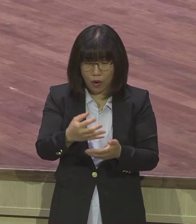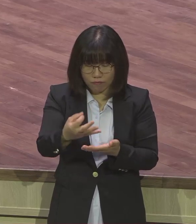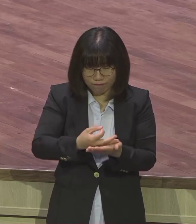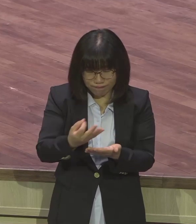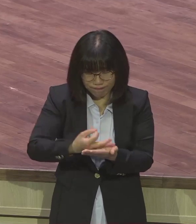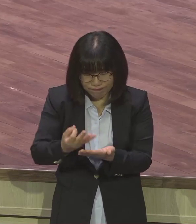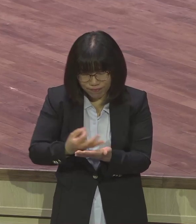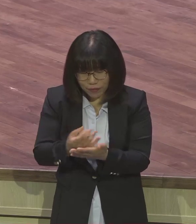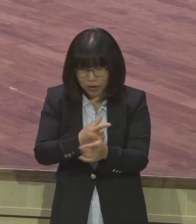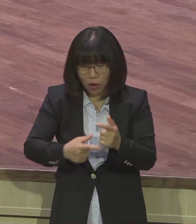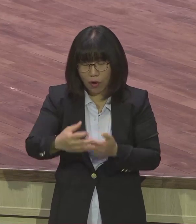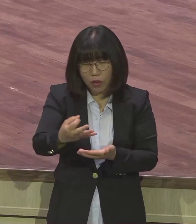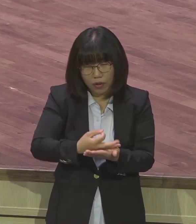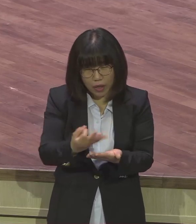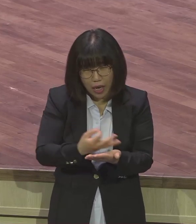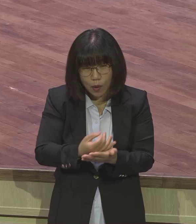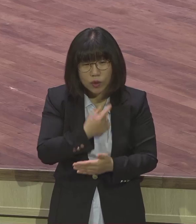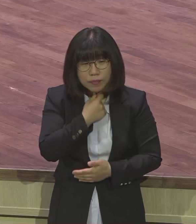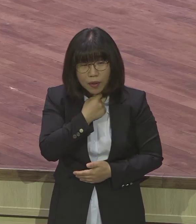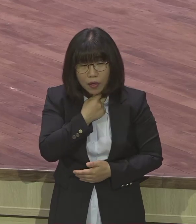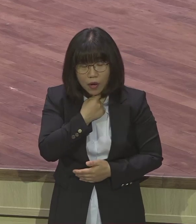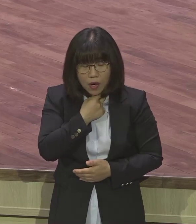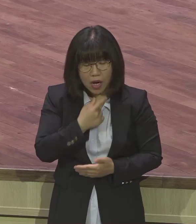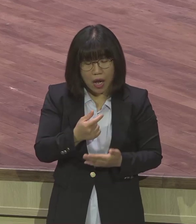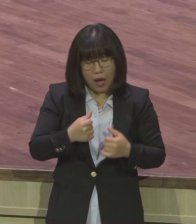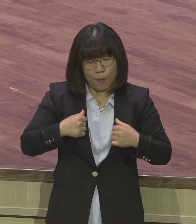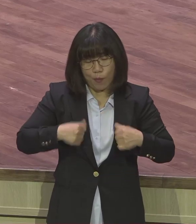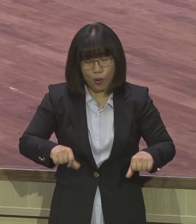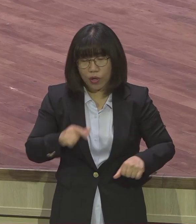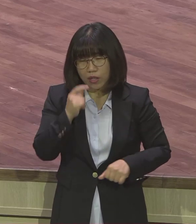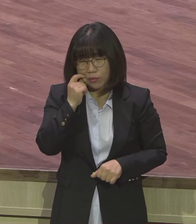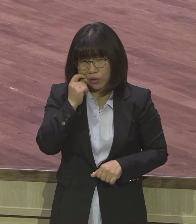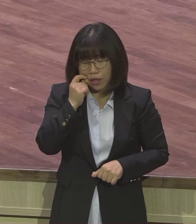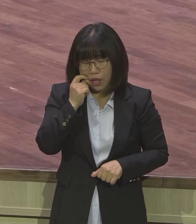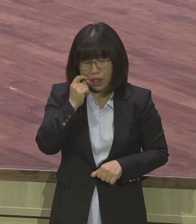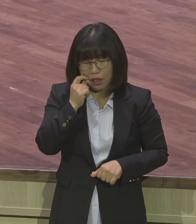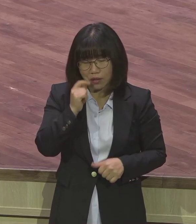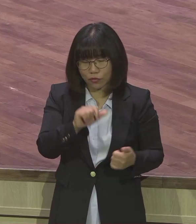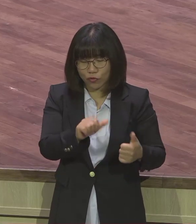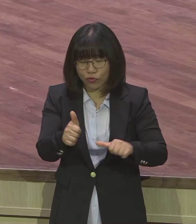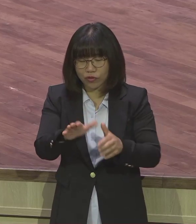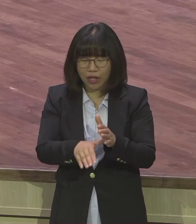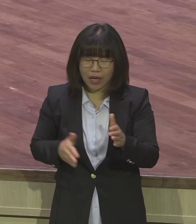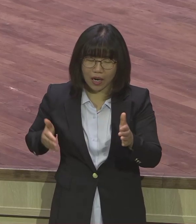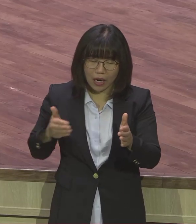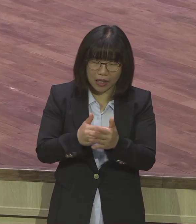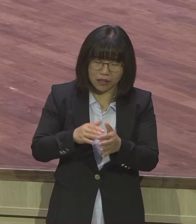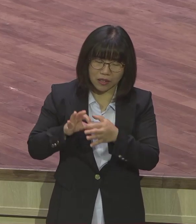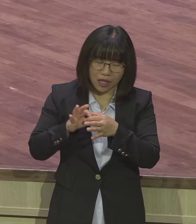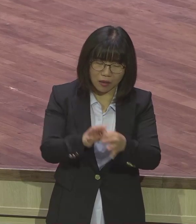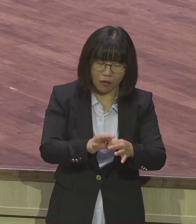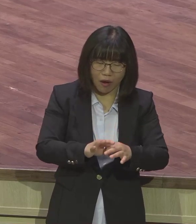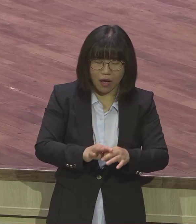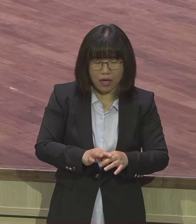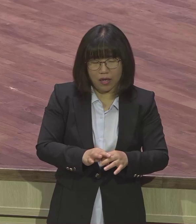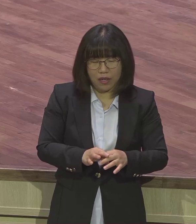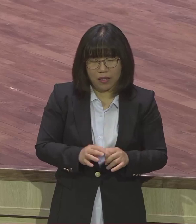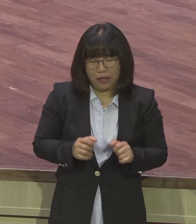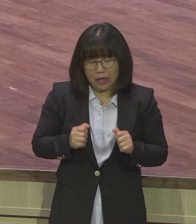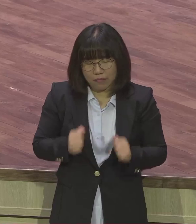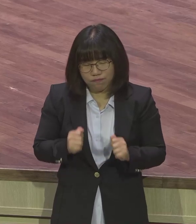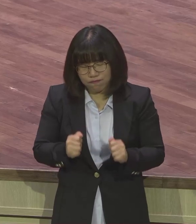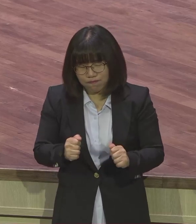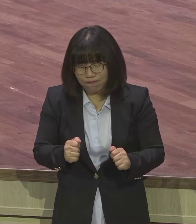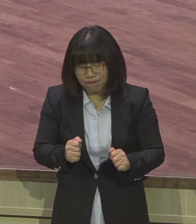또 더 붙어야 되고 계속 죽을 때까지가 끝나는 겁니다. 그 바벨탑이라 그래요.